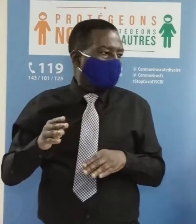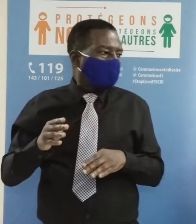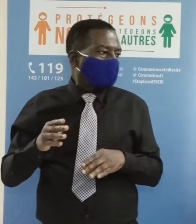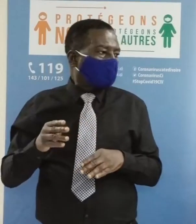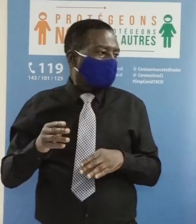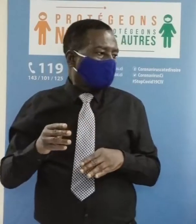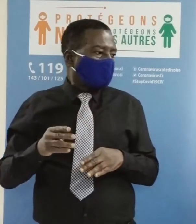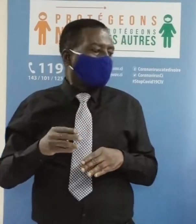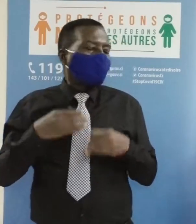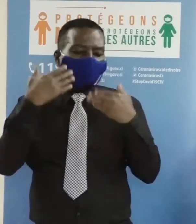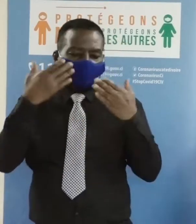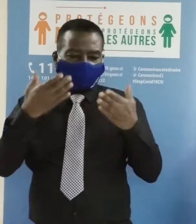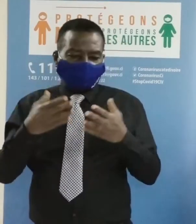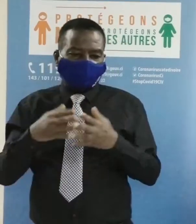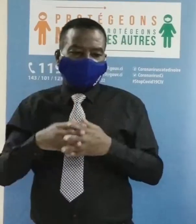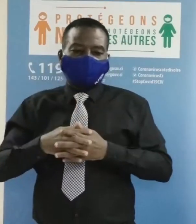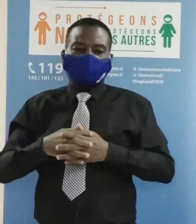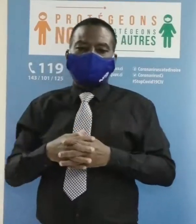merci